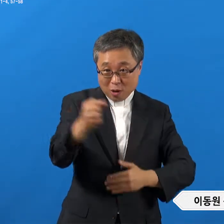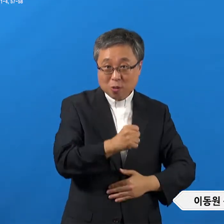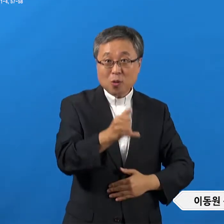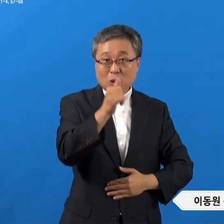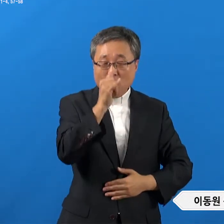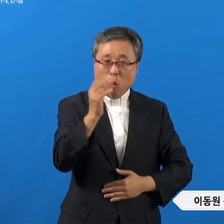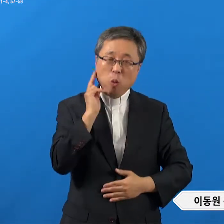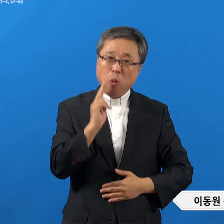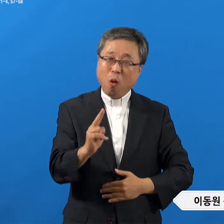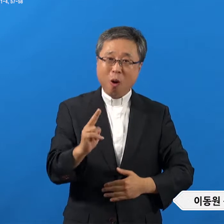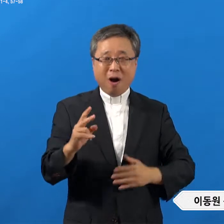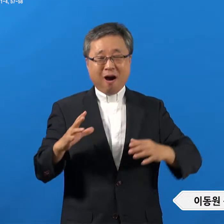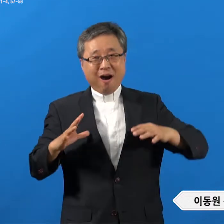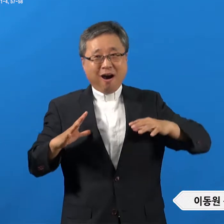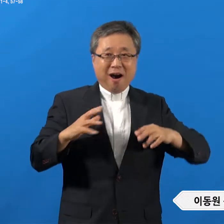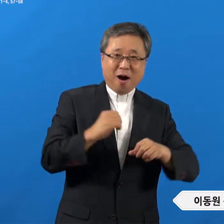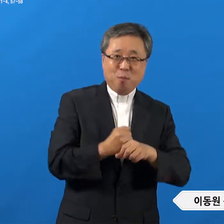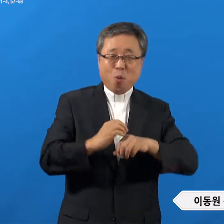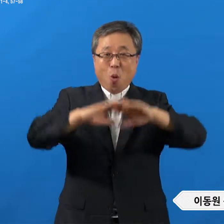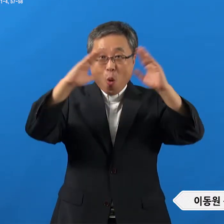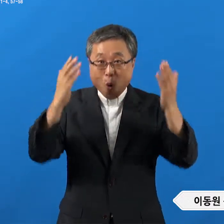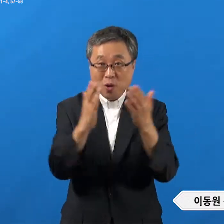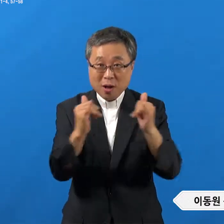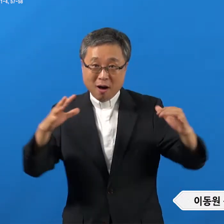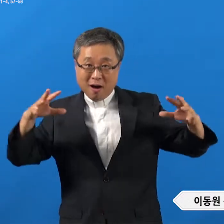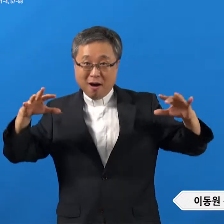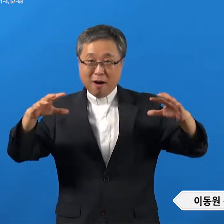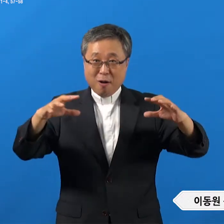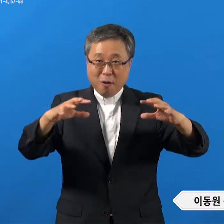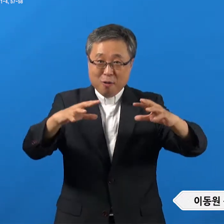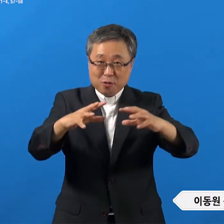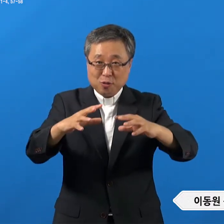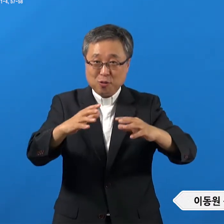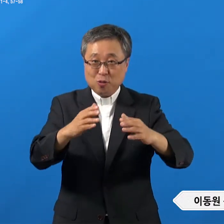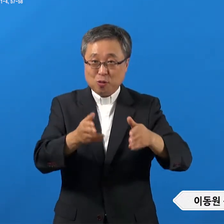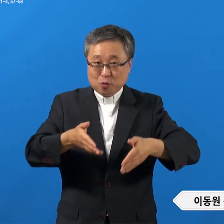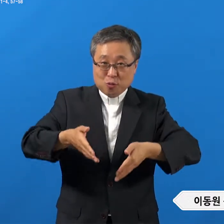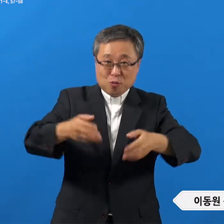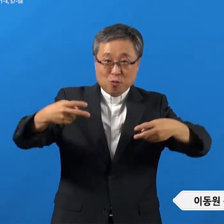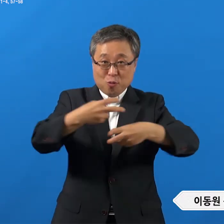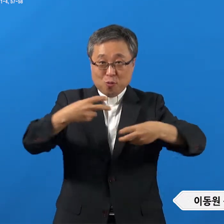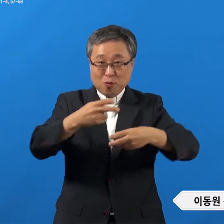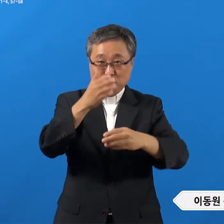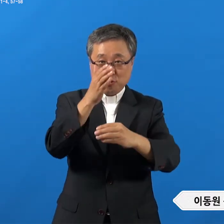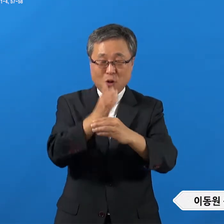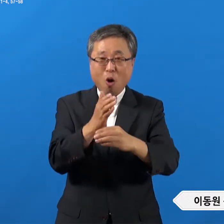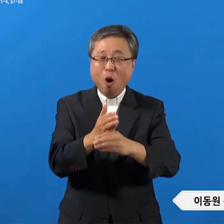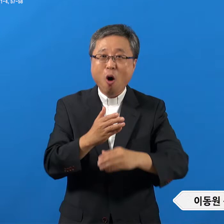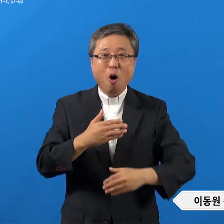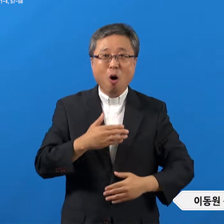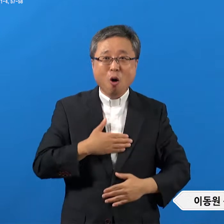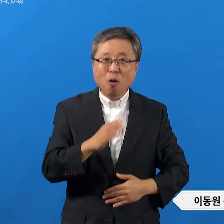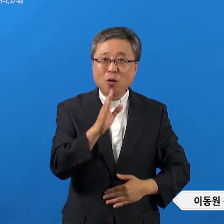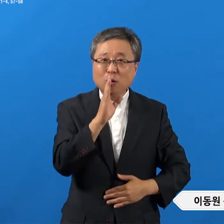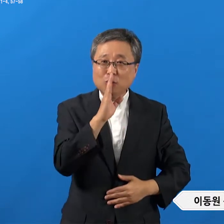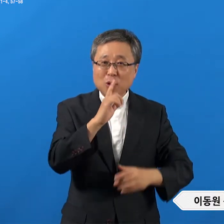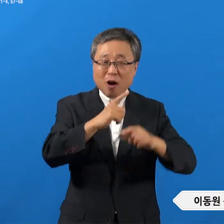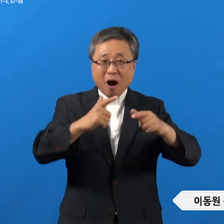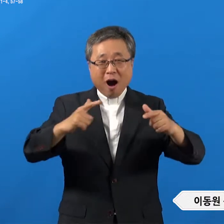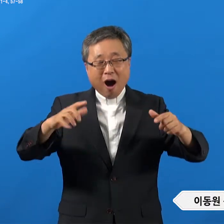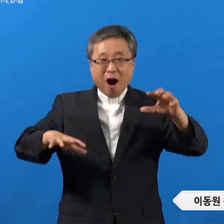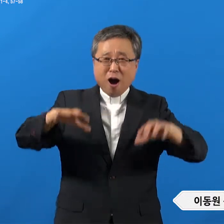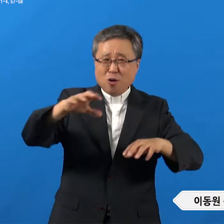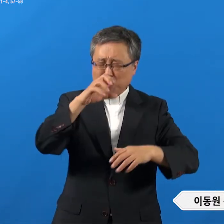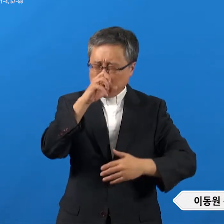세상의 허영심에 들뜬 모든 상인들을 모으는 요충의 도시였습니다. 아라비아의 향유, 베니게의